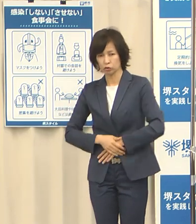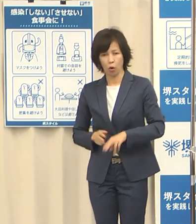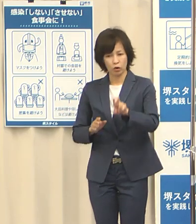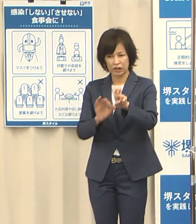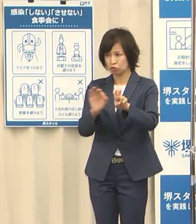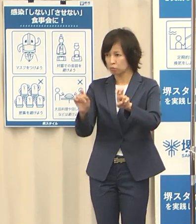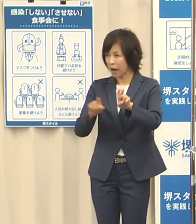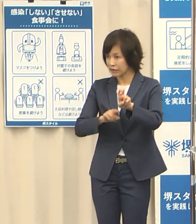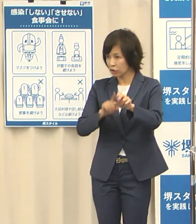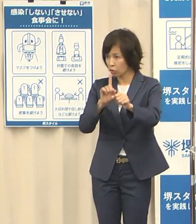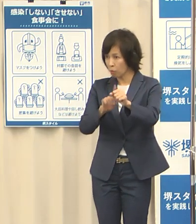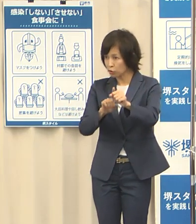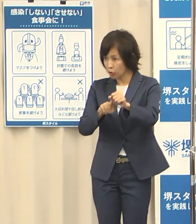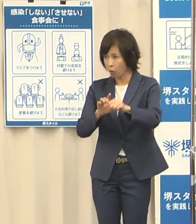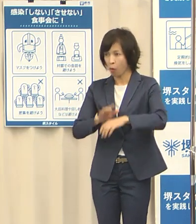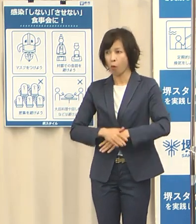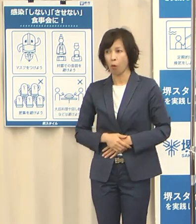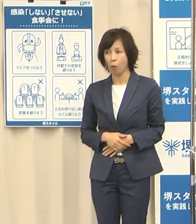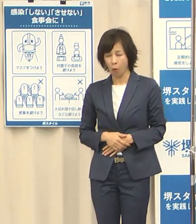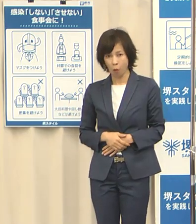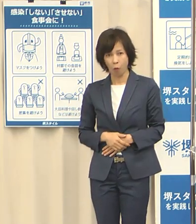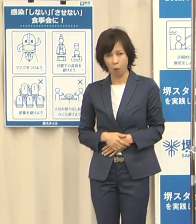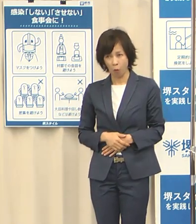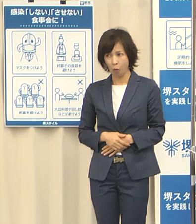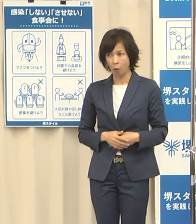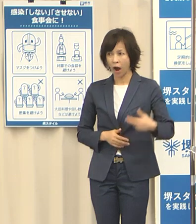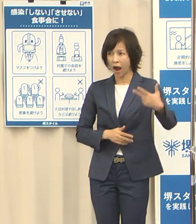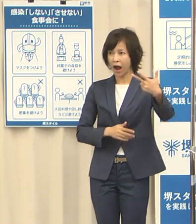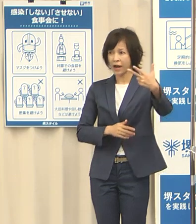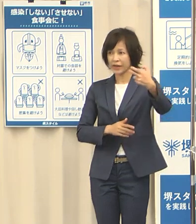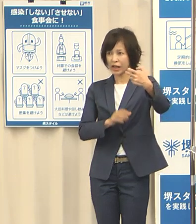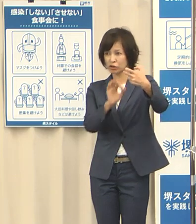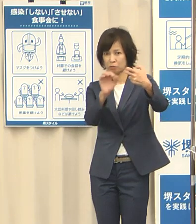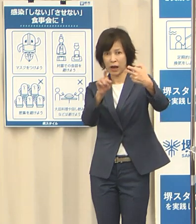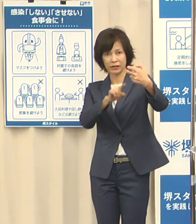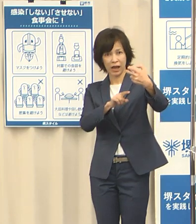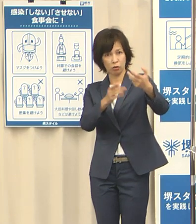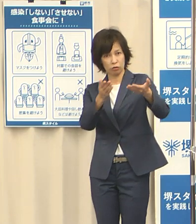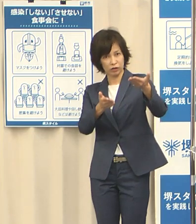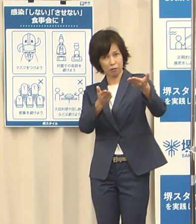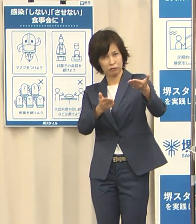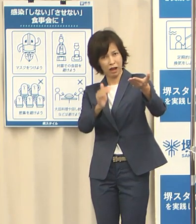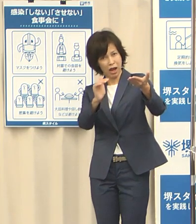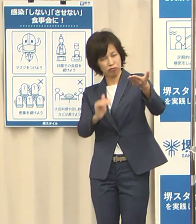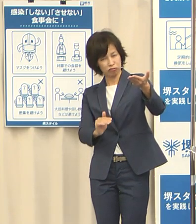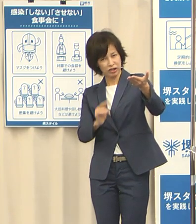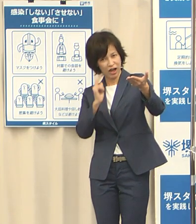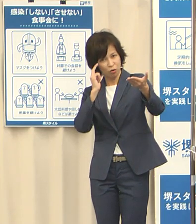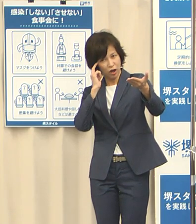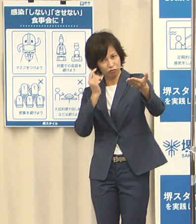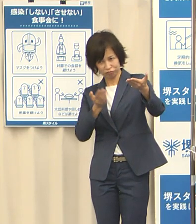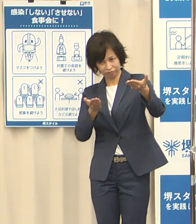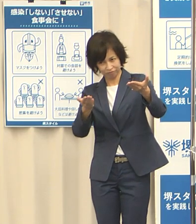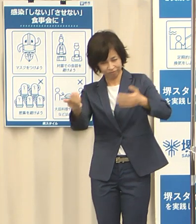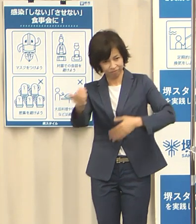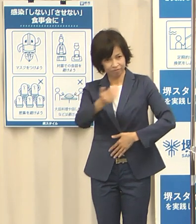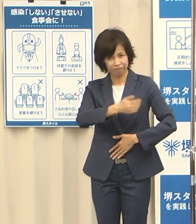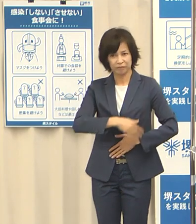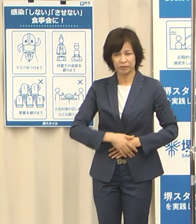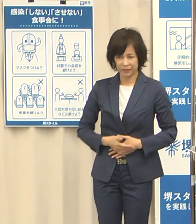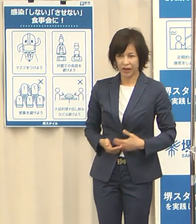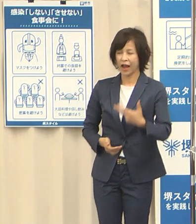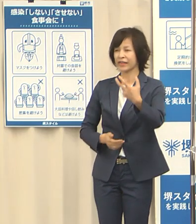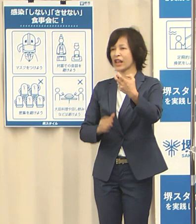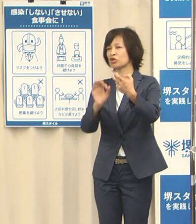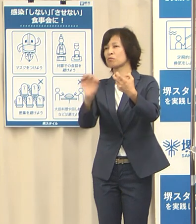その府の民間企業に対する7割という抑制に比べてずいぶん低いようにも思えるんですが、 7割